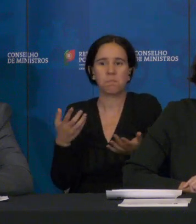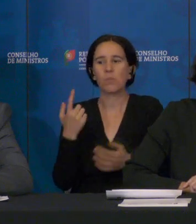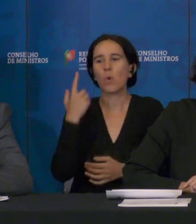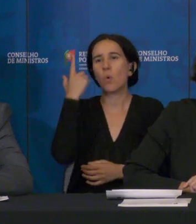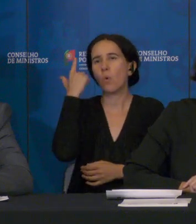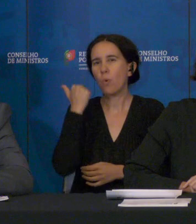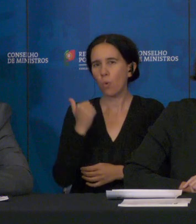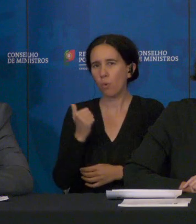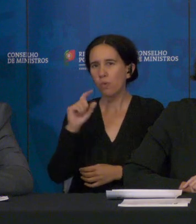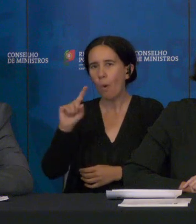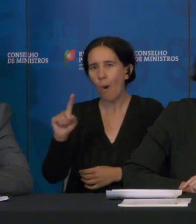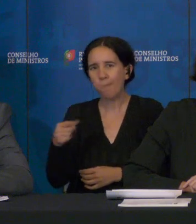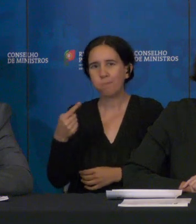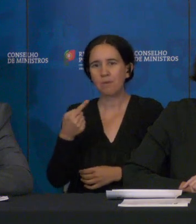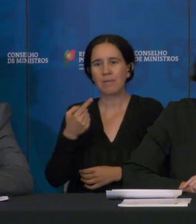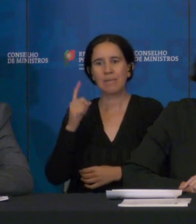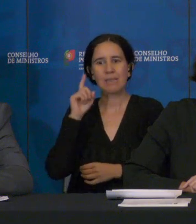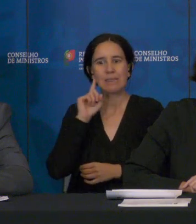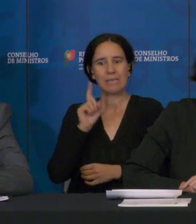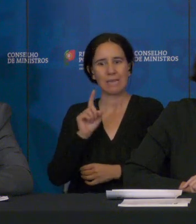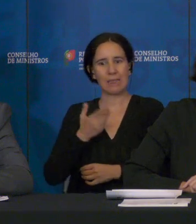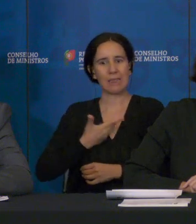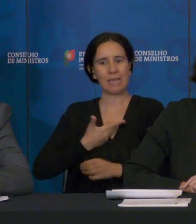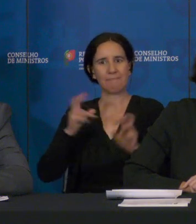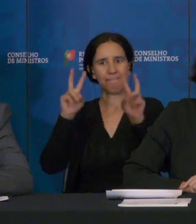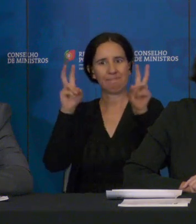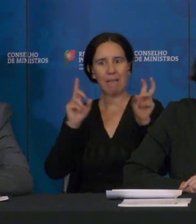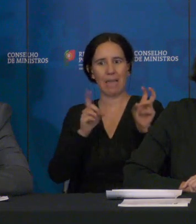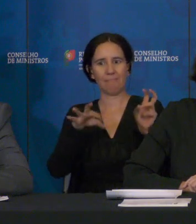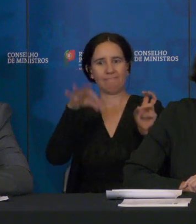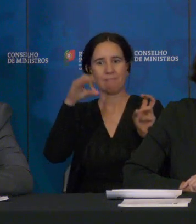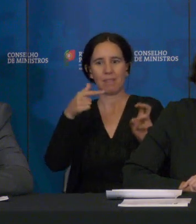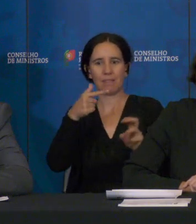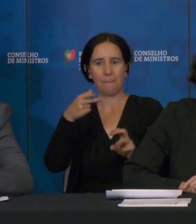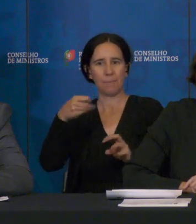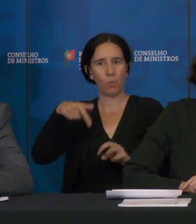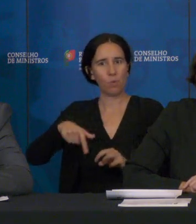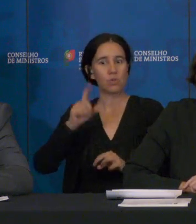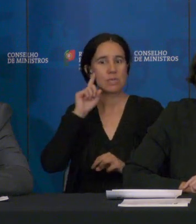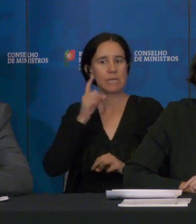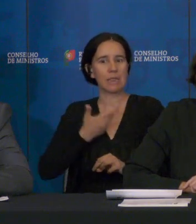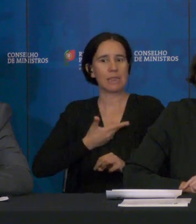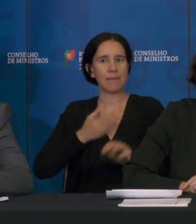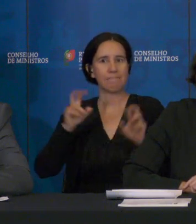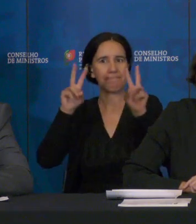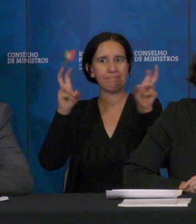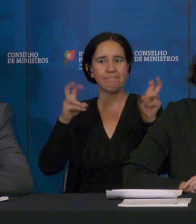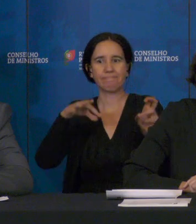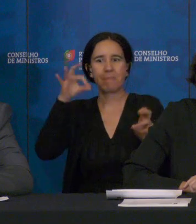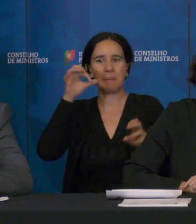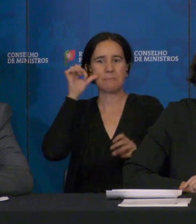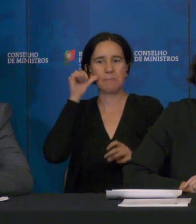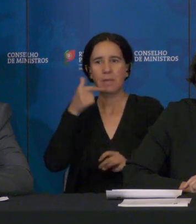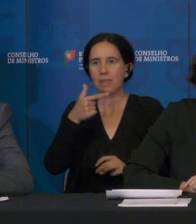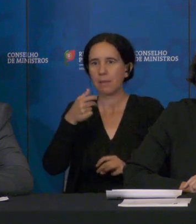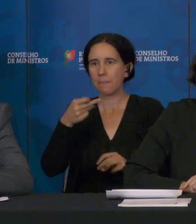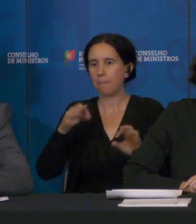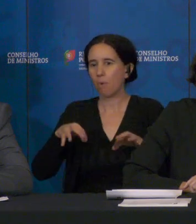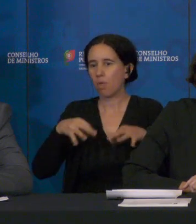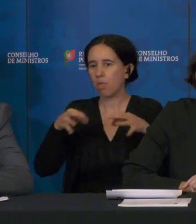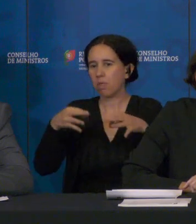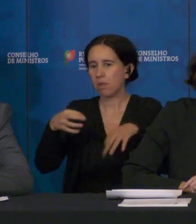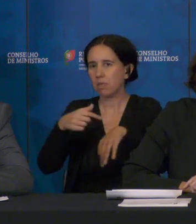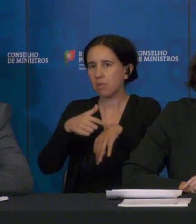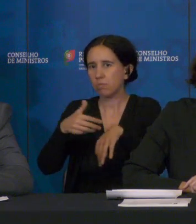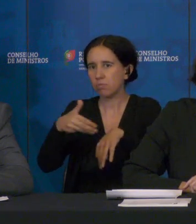ontem esteve para ser o dia D da TAP, hoje ainda não é o dia D da TAP, se calhar ainda se vai poder prolongar por mais algum